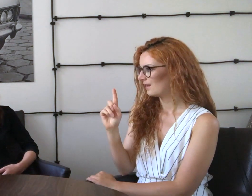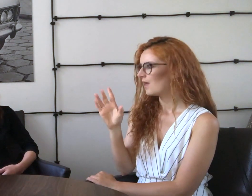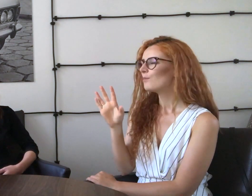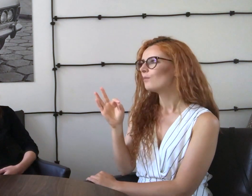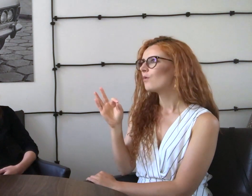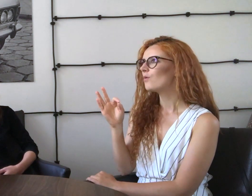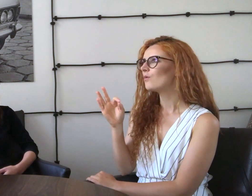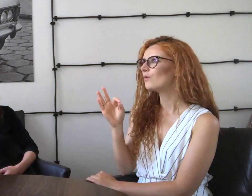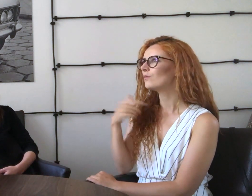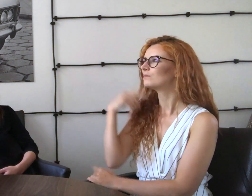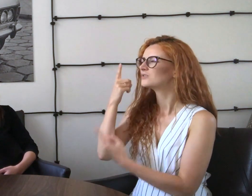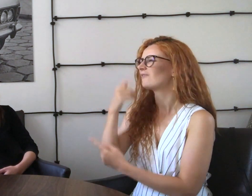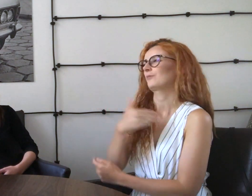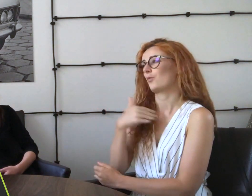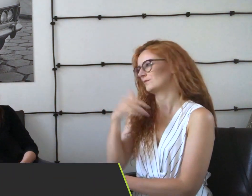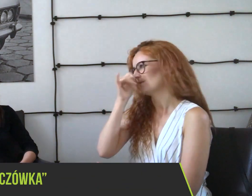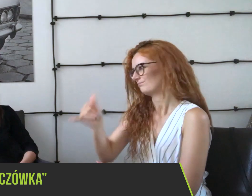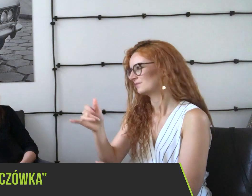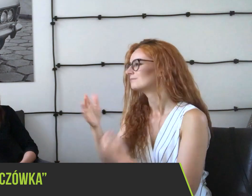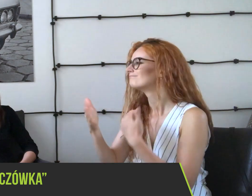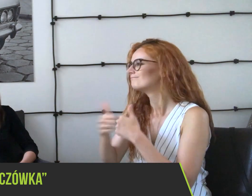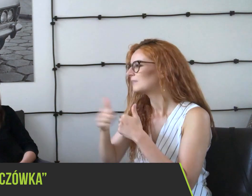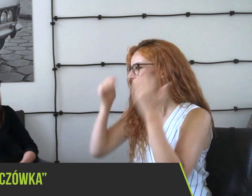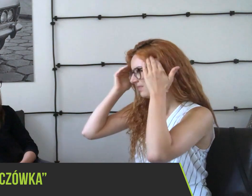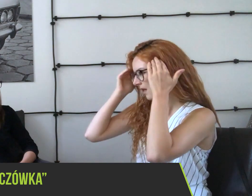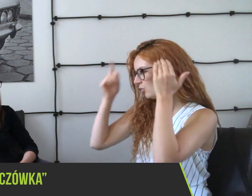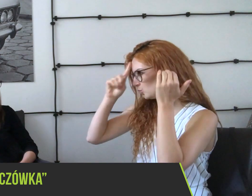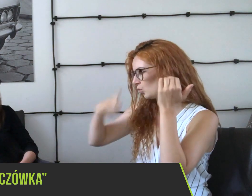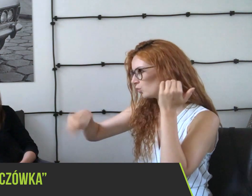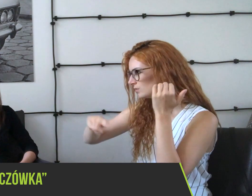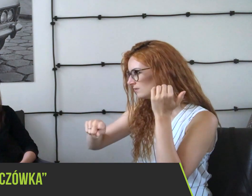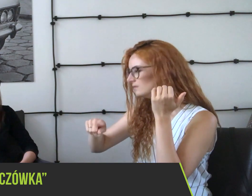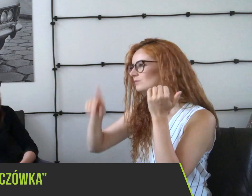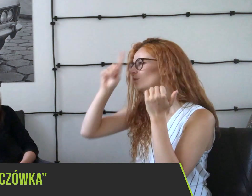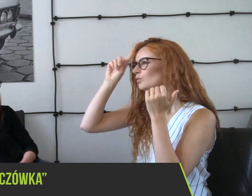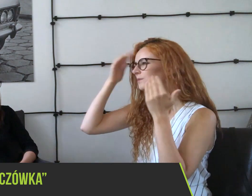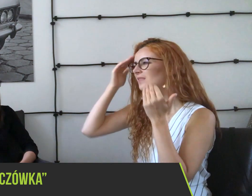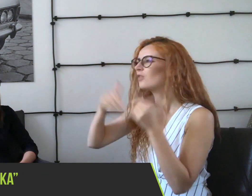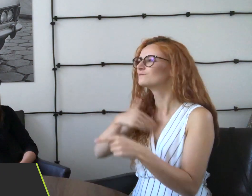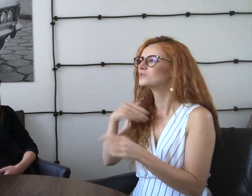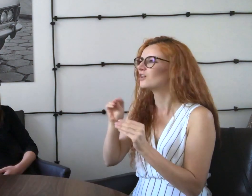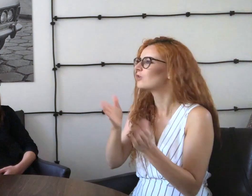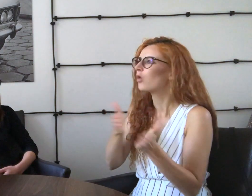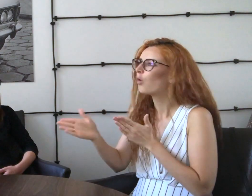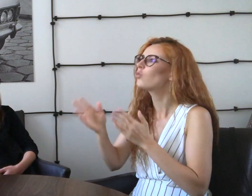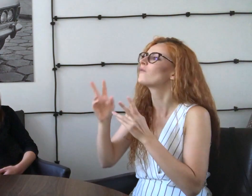serialu w Polsce. Myślałam, że w Polsce to jest niemożliwe. Chodzi o mentalność ludzi. Ludzie nie są